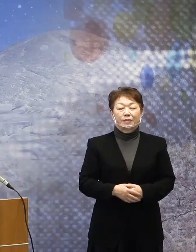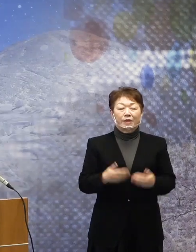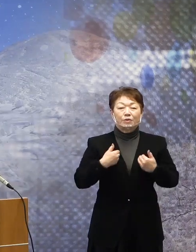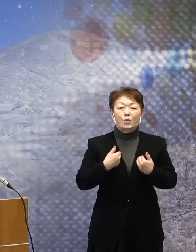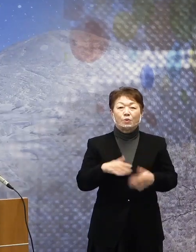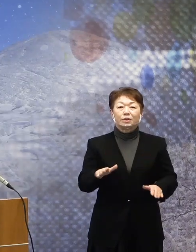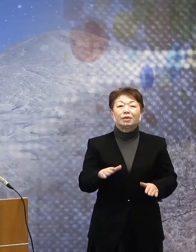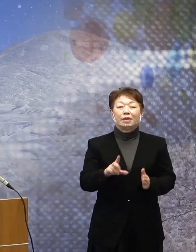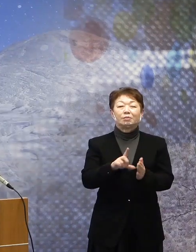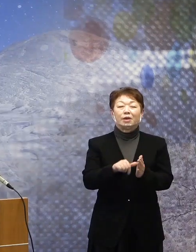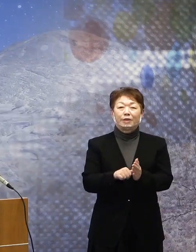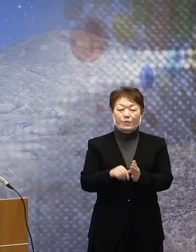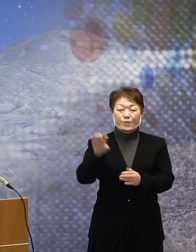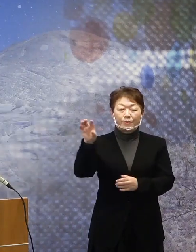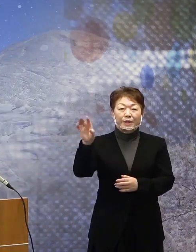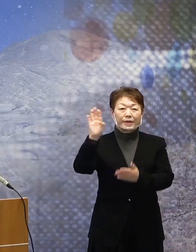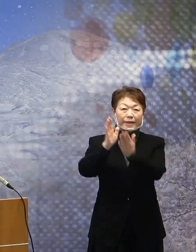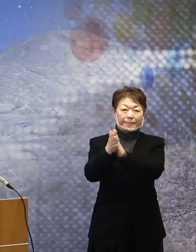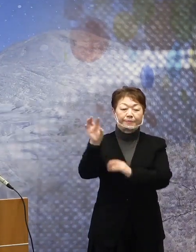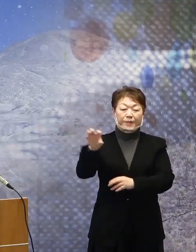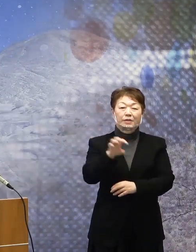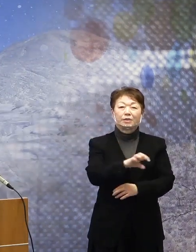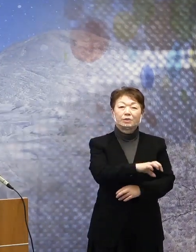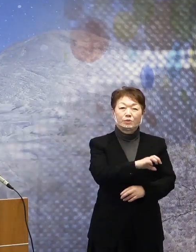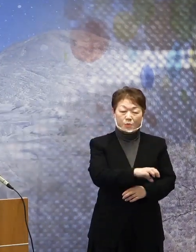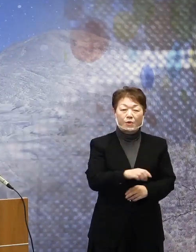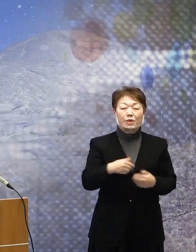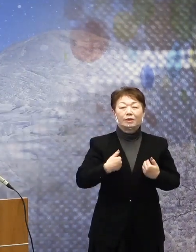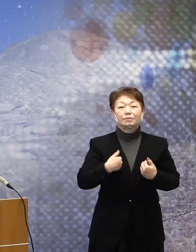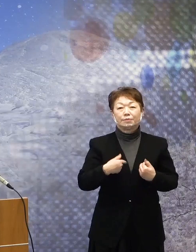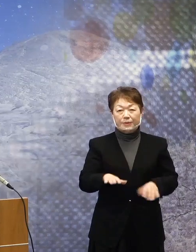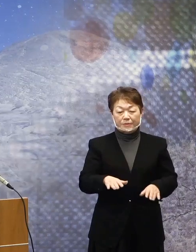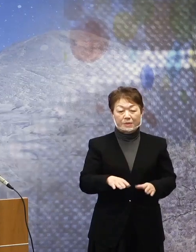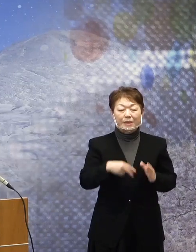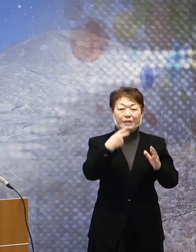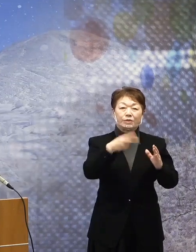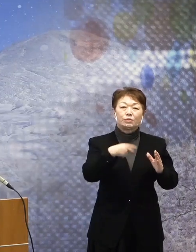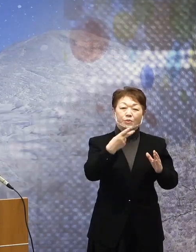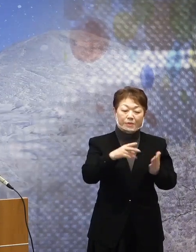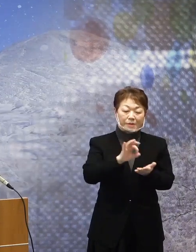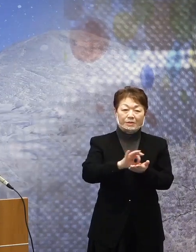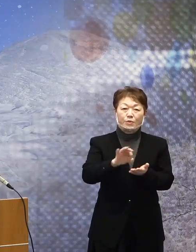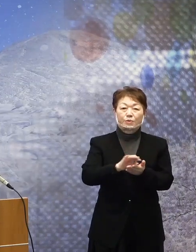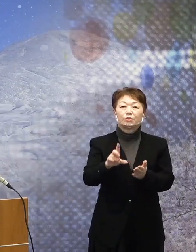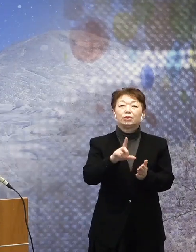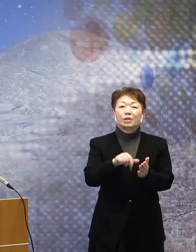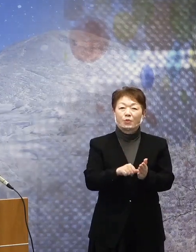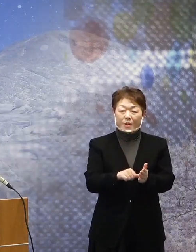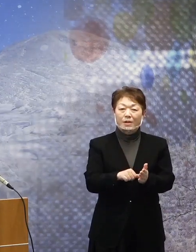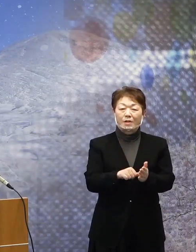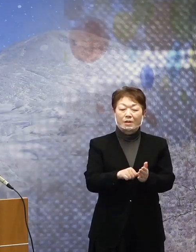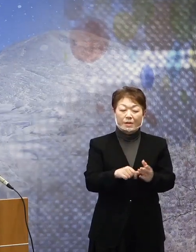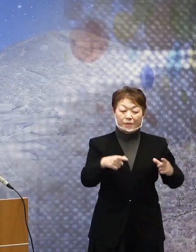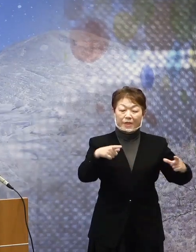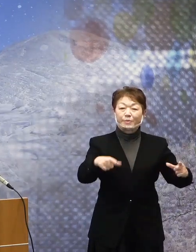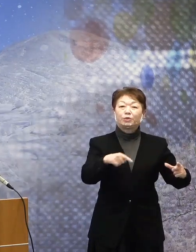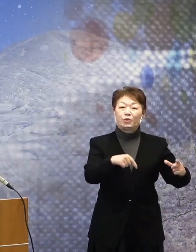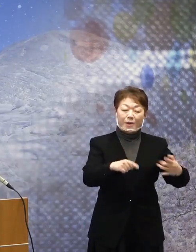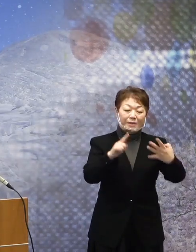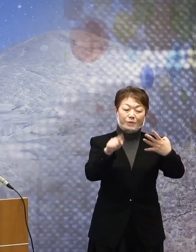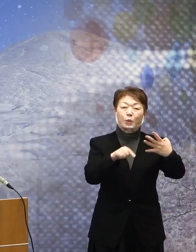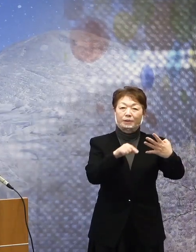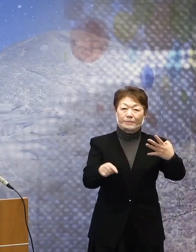の都道府県をまたぐ移動を控えていただくこと、さらには飲食店の利用の際は、テーブル同一を4人以